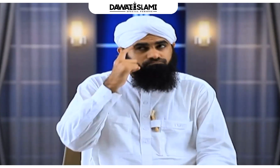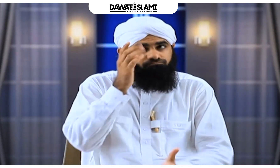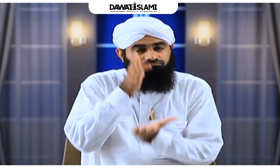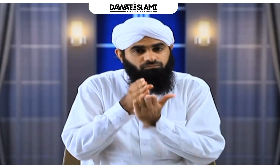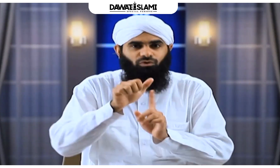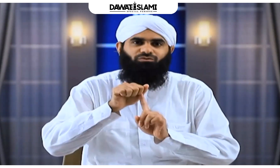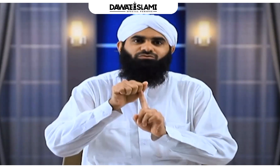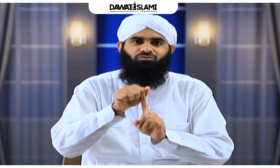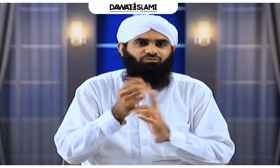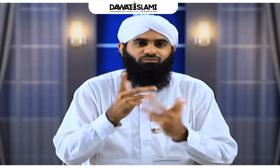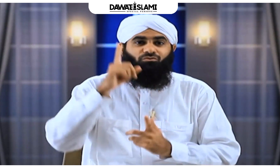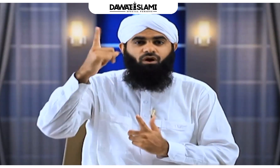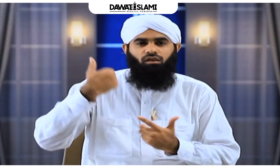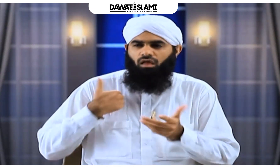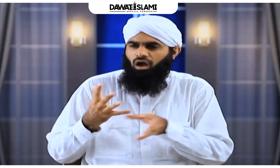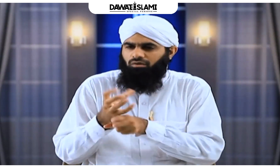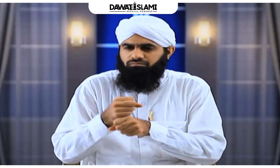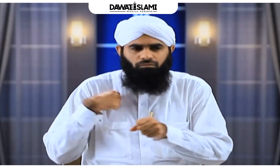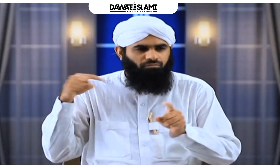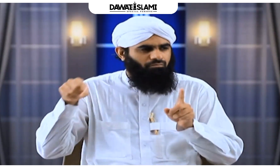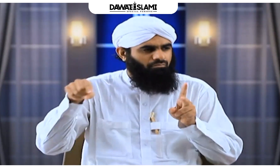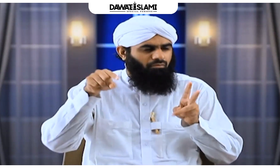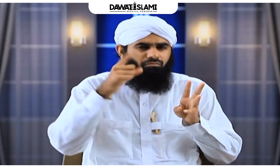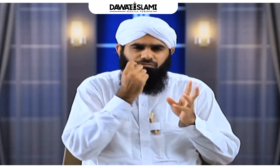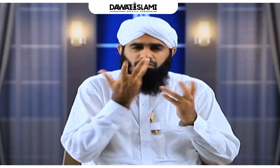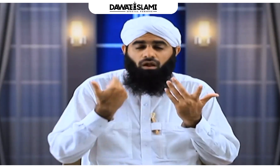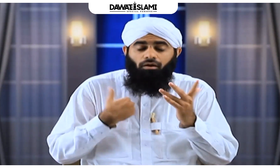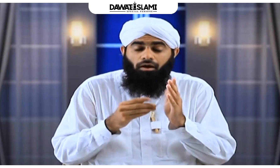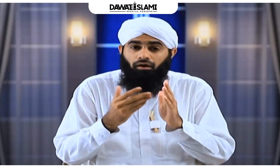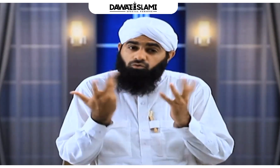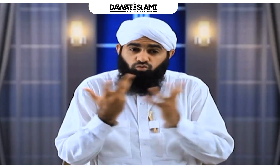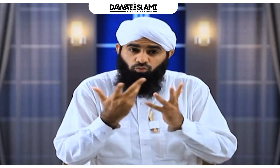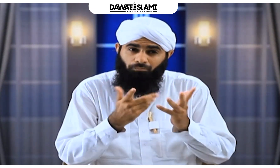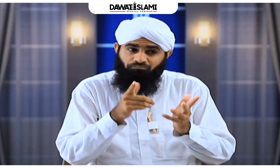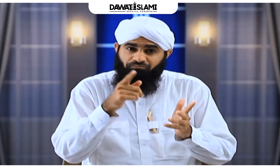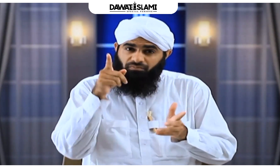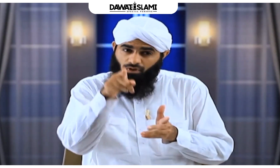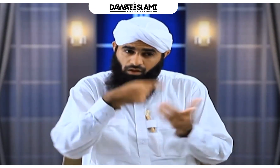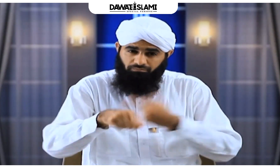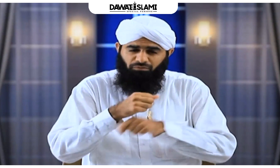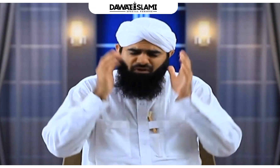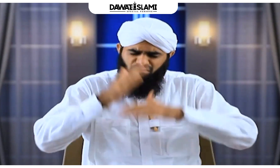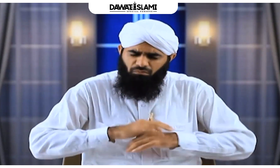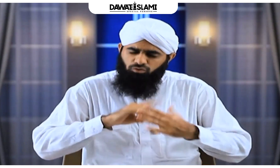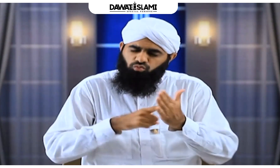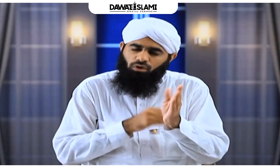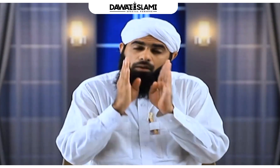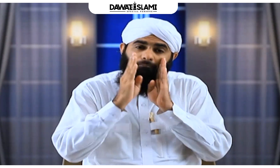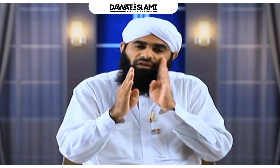چاہیے کہ اللہ تبارک و تعالی نے ہمیں خاص اپنی عبادت کے لیے پیدا کیا، لہٰذا ہمیں